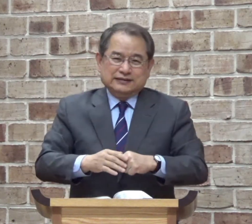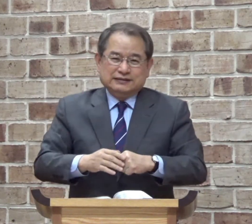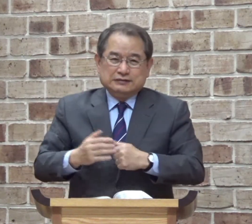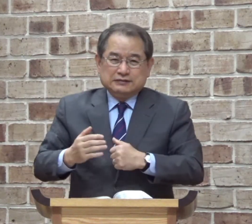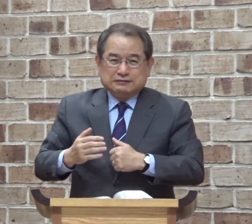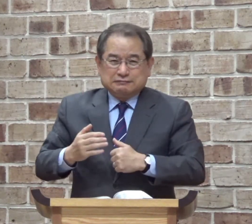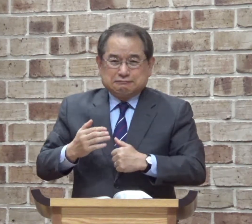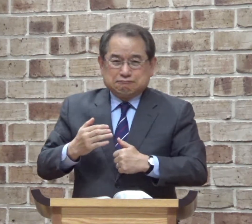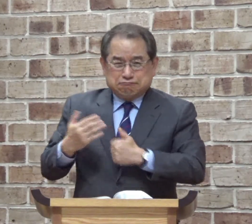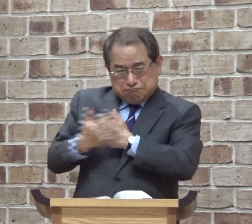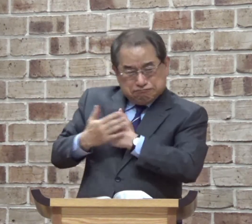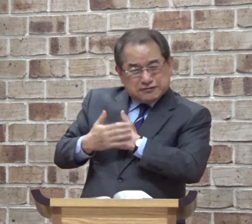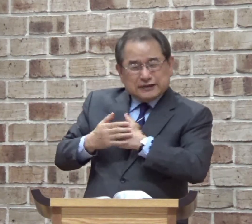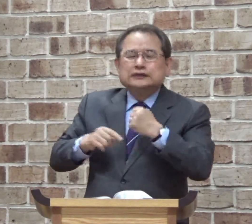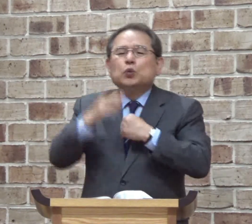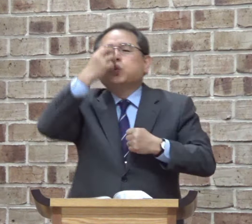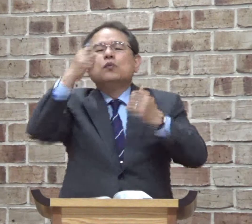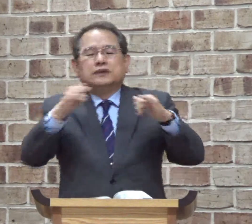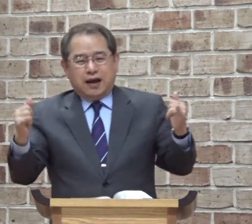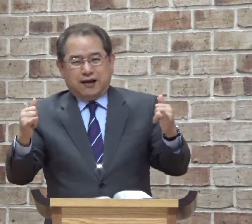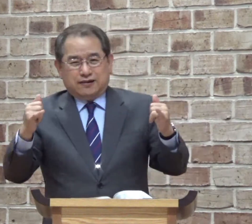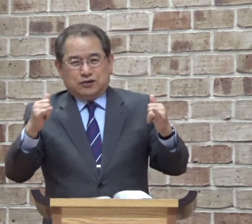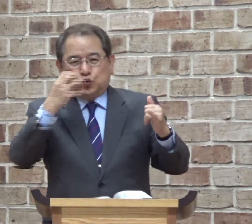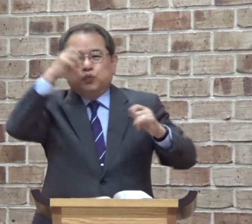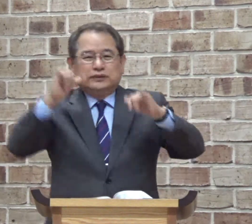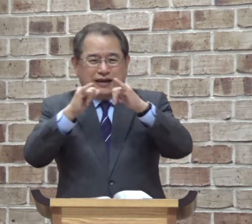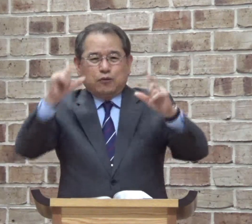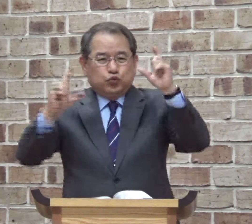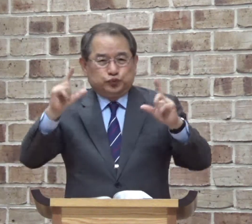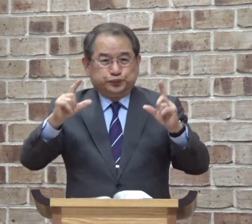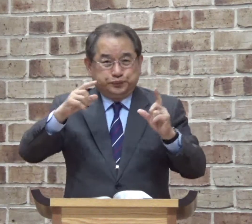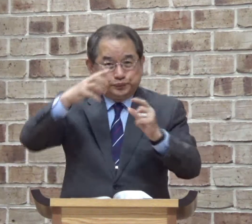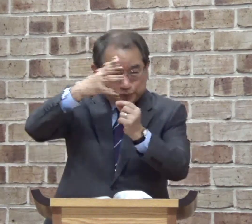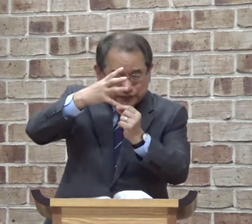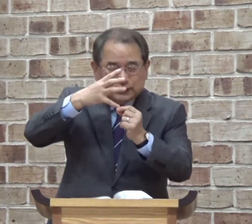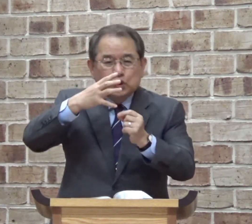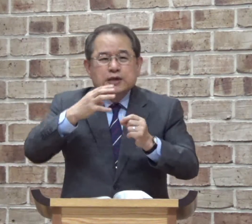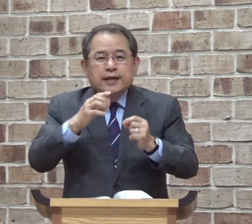모든 것을 다 하고도 나는 부족합니다 라고 고백하는 사람입니다.